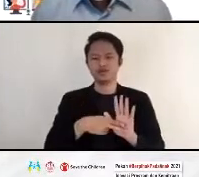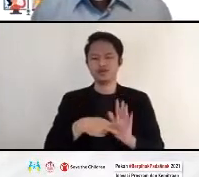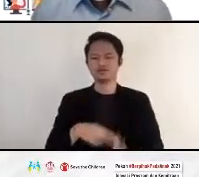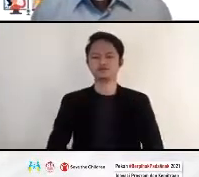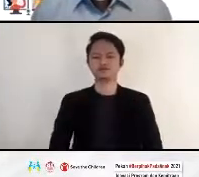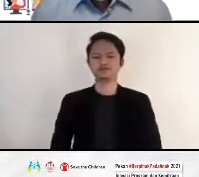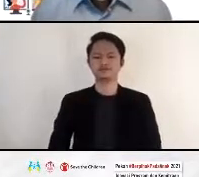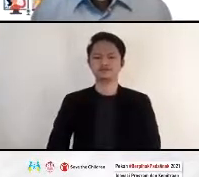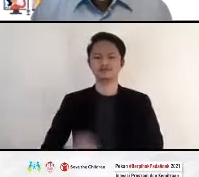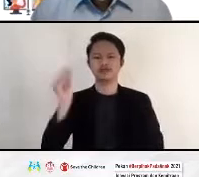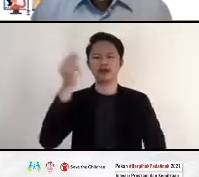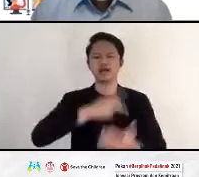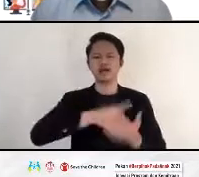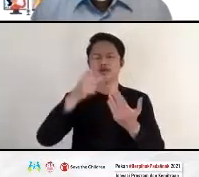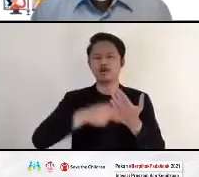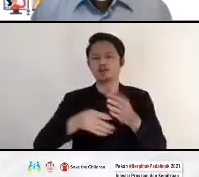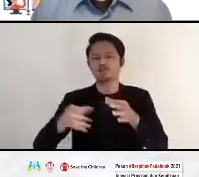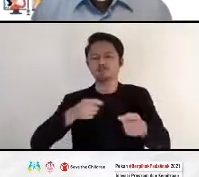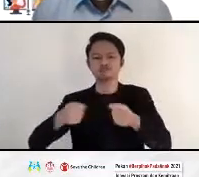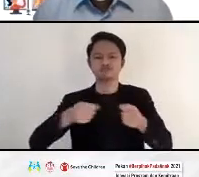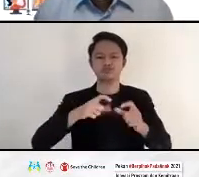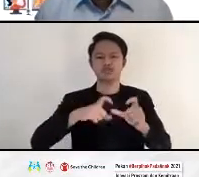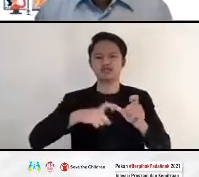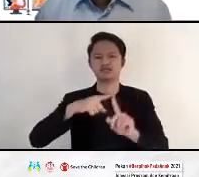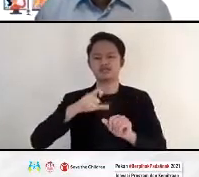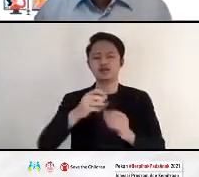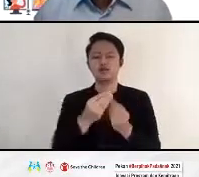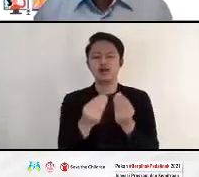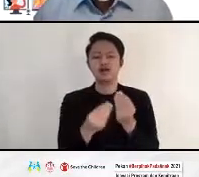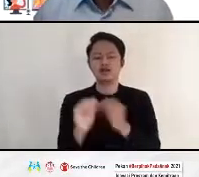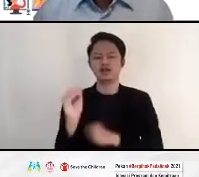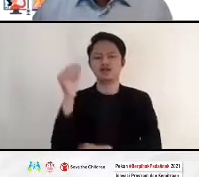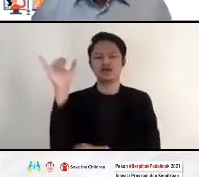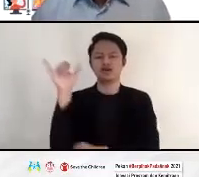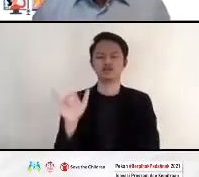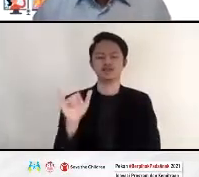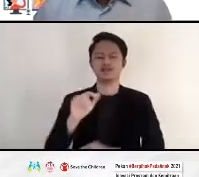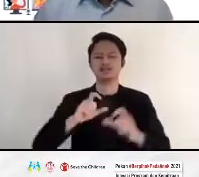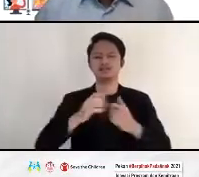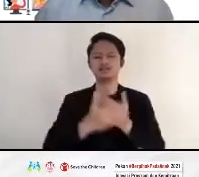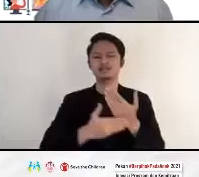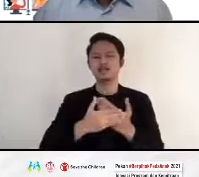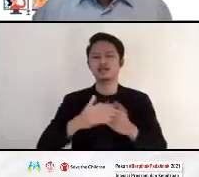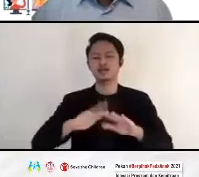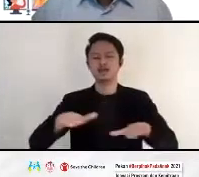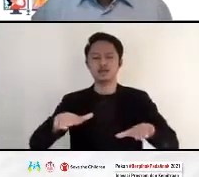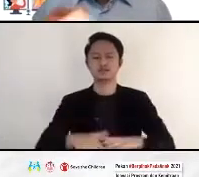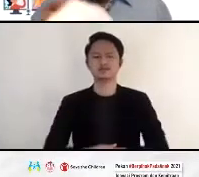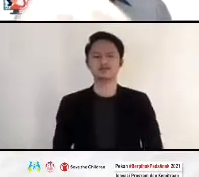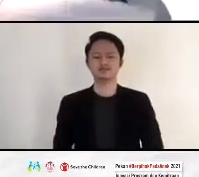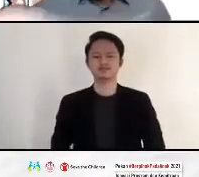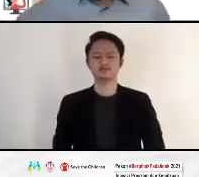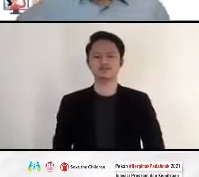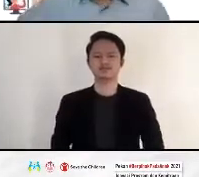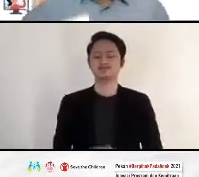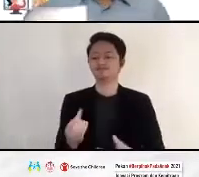of Program Operation Save the Children sekaligus Wakil Ketua Yayasan Sayangi Tunas Cilik kepada Dinas Pendidikan Kabupaten Bone dan